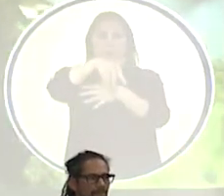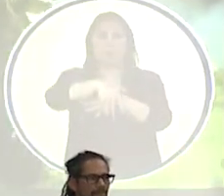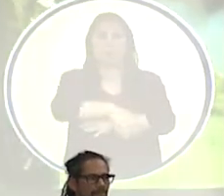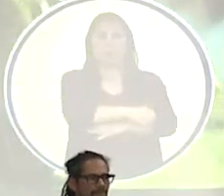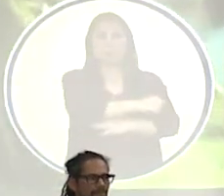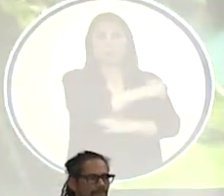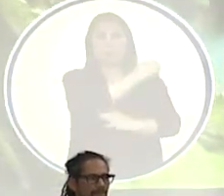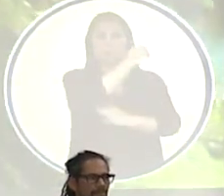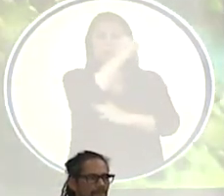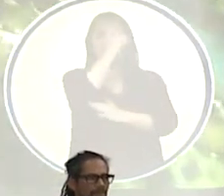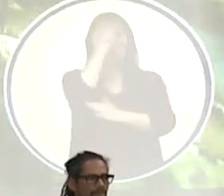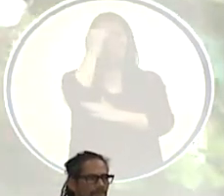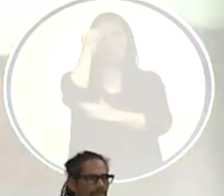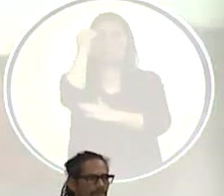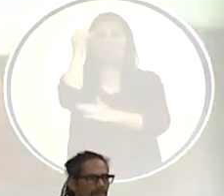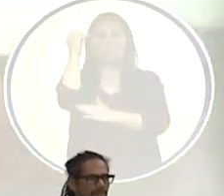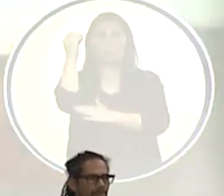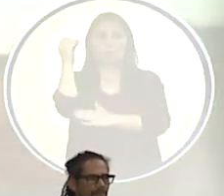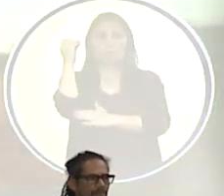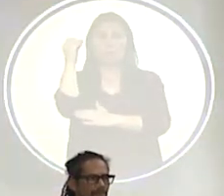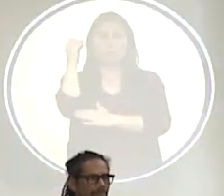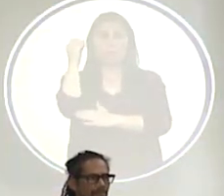no solo